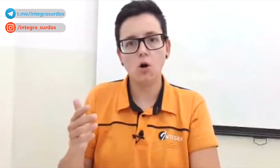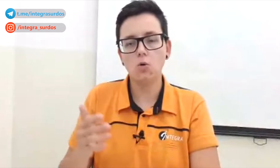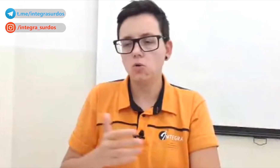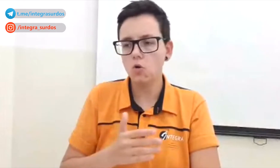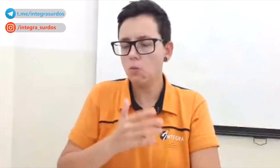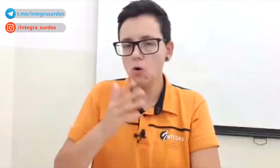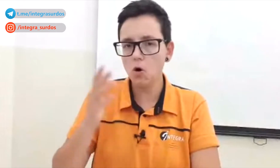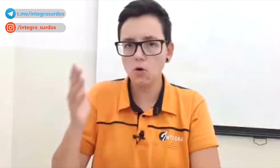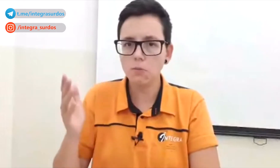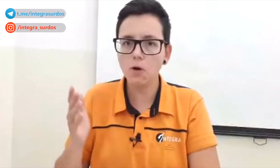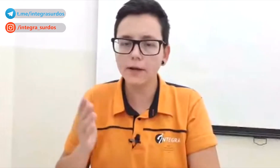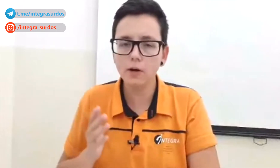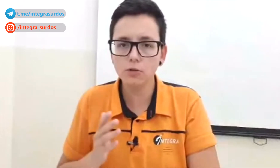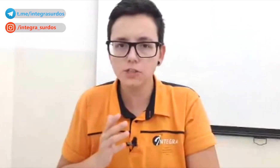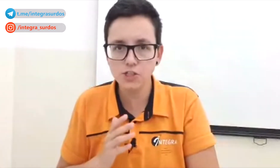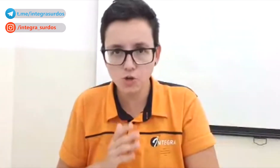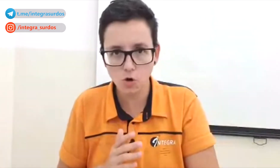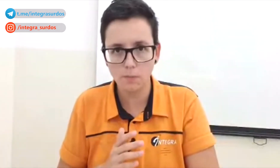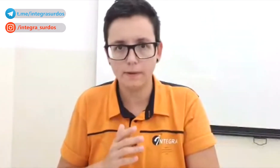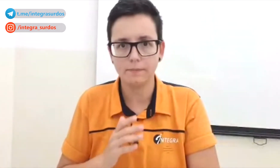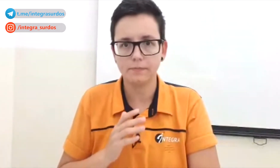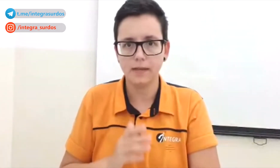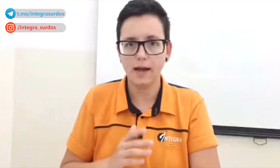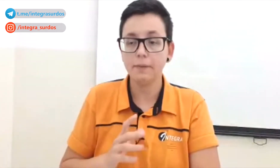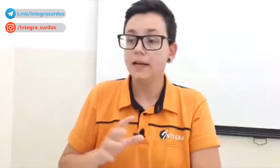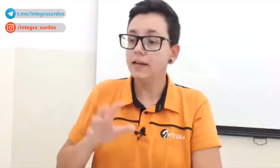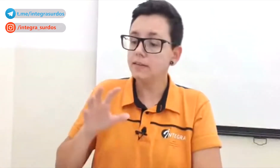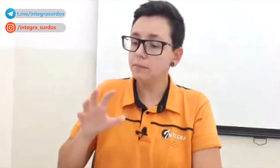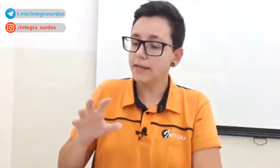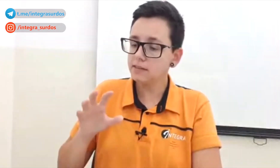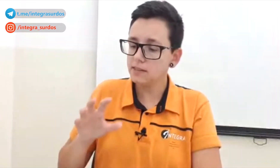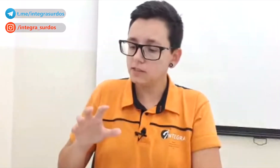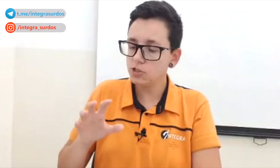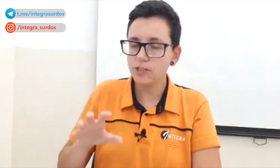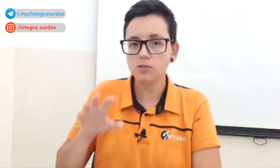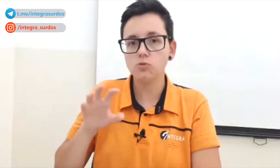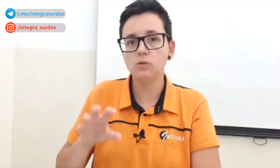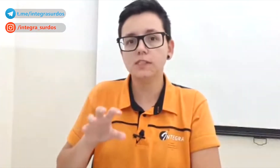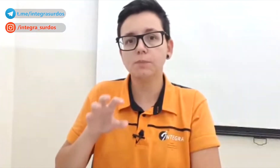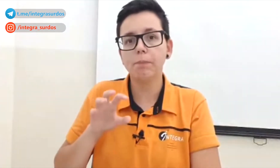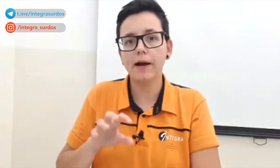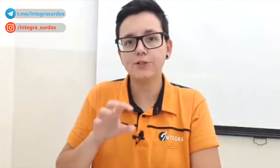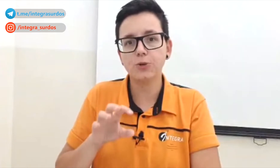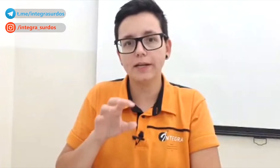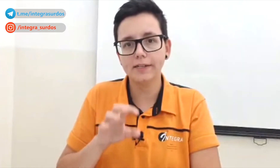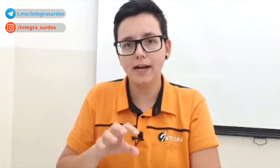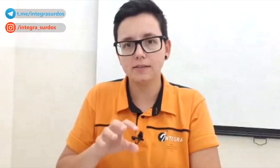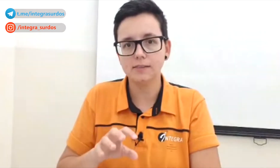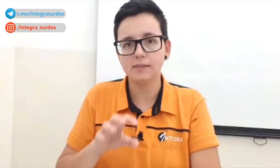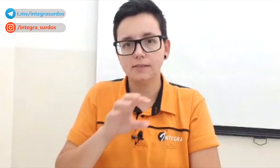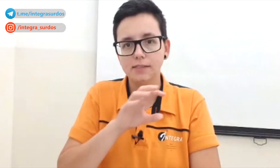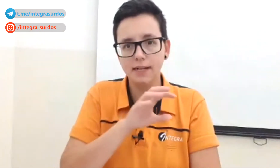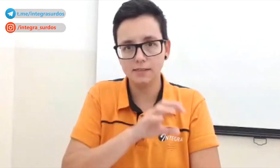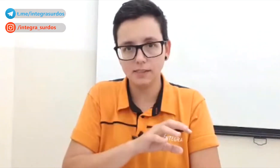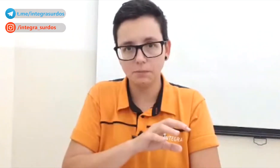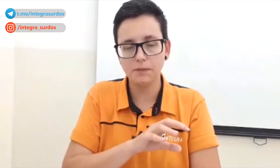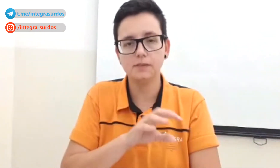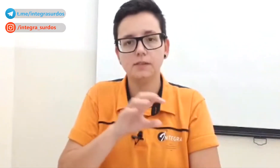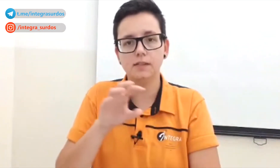espanhol, como qualquer outro idioma, tá? E também existem as suas particularidades, sinais simples e